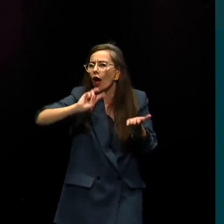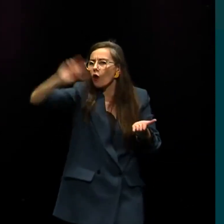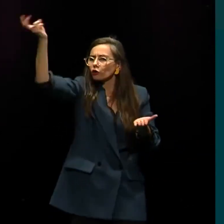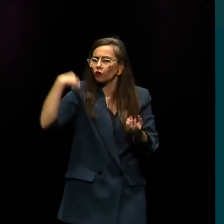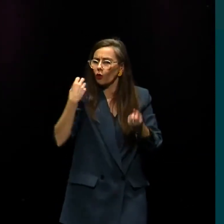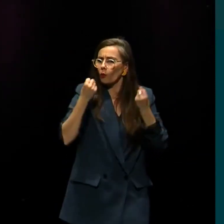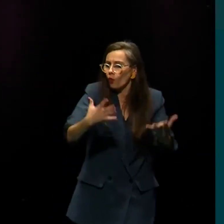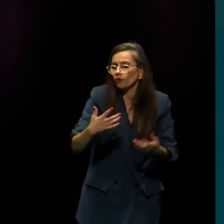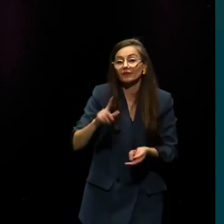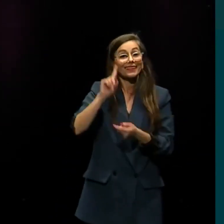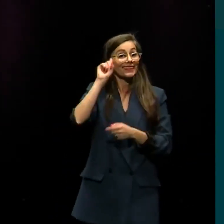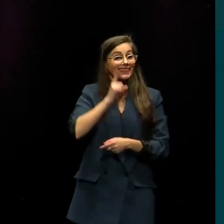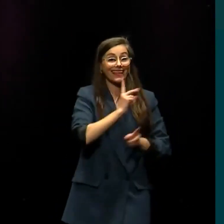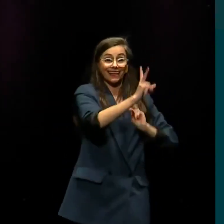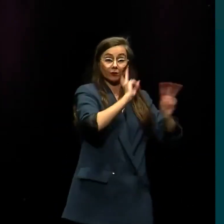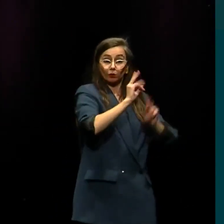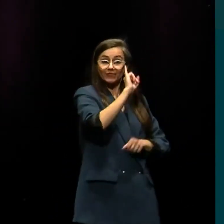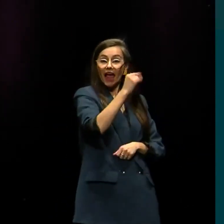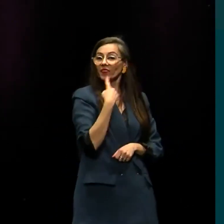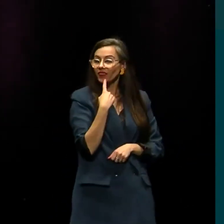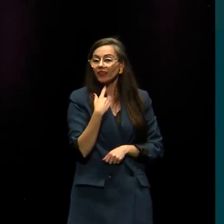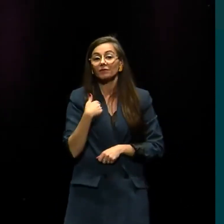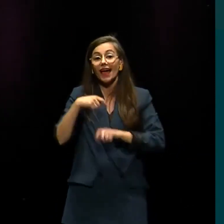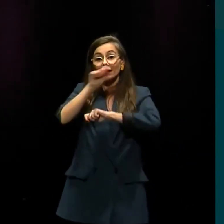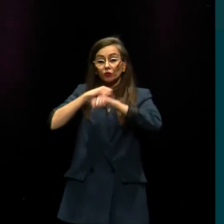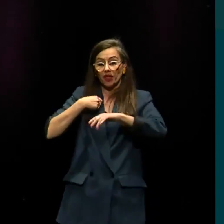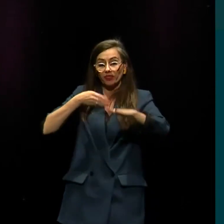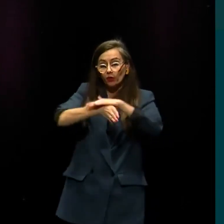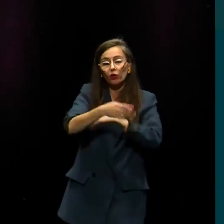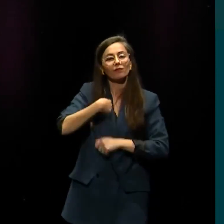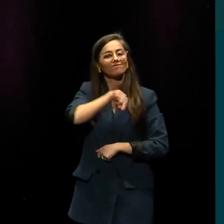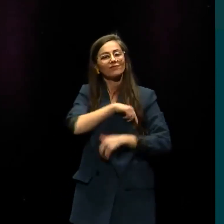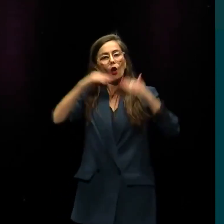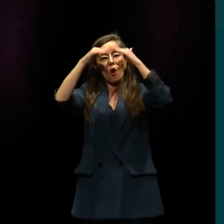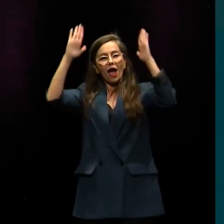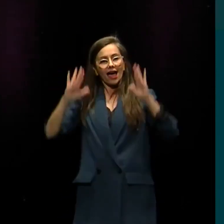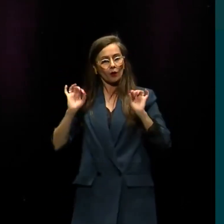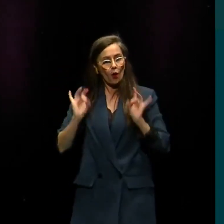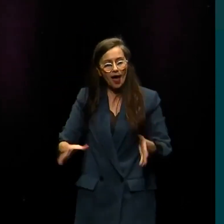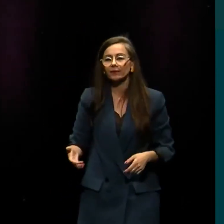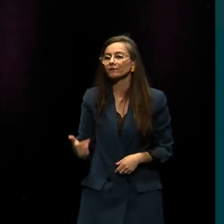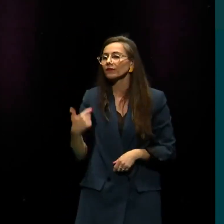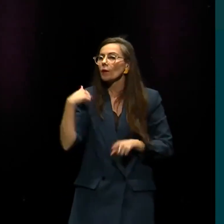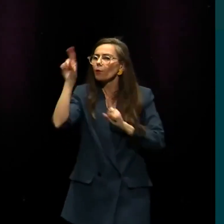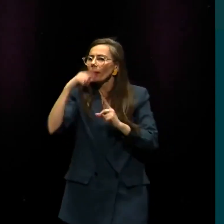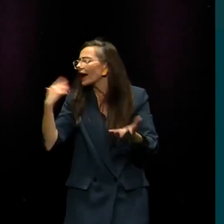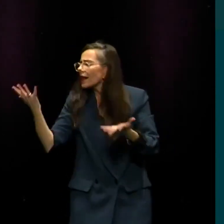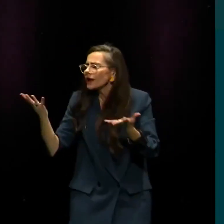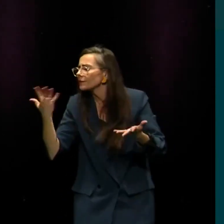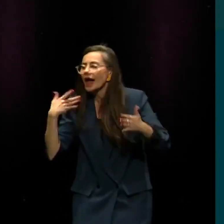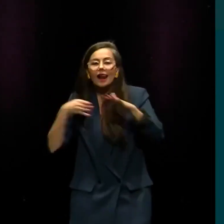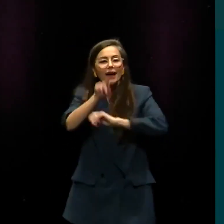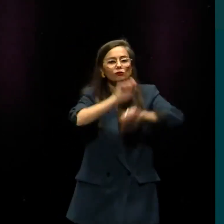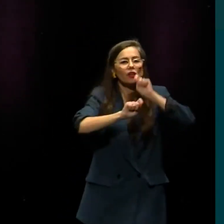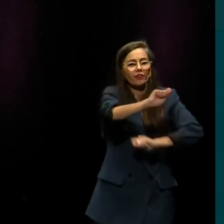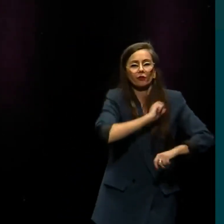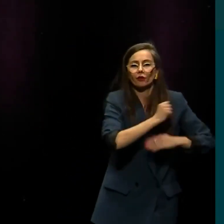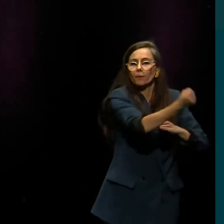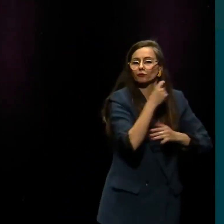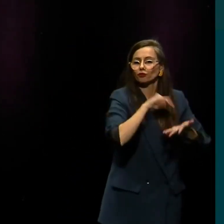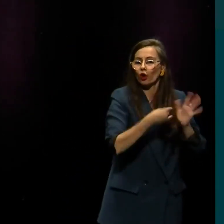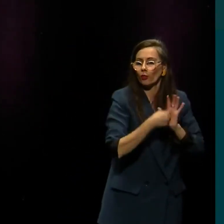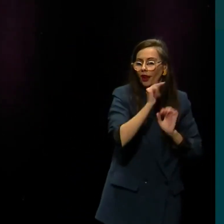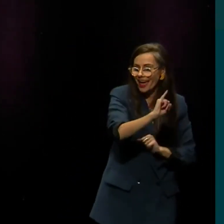las asociaciones son útiles, que se sienten bien acogidas, que disfrutan de ese entorno, al igual